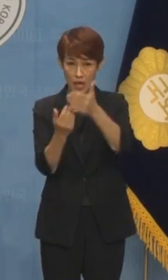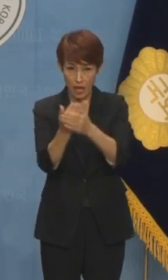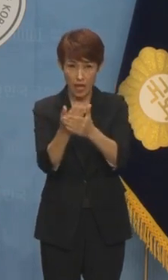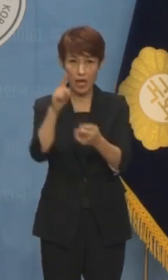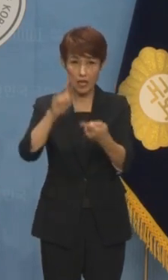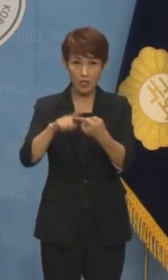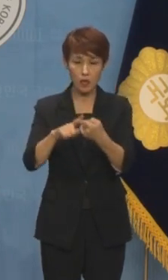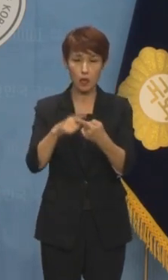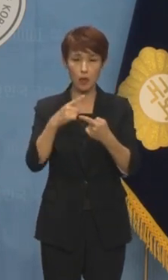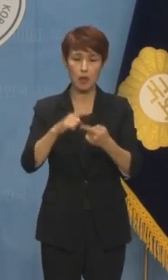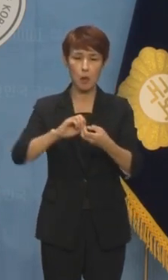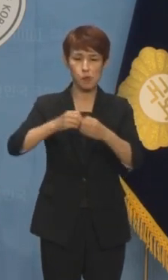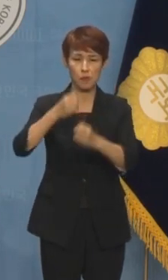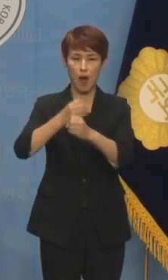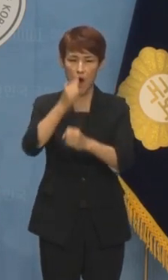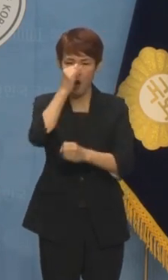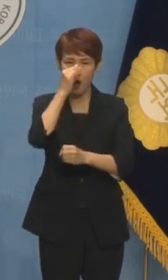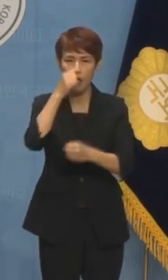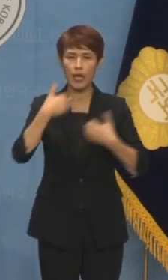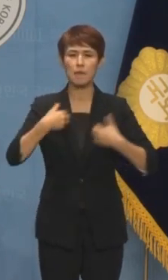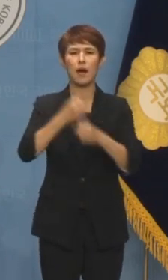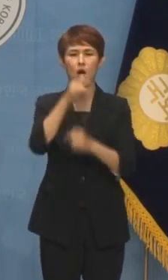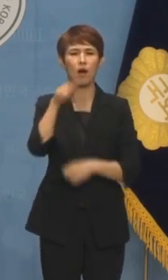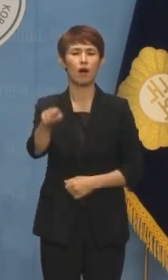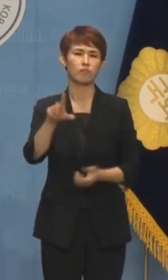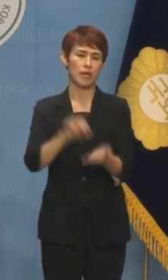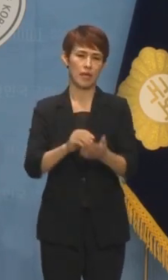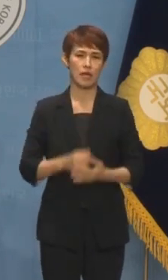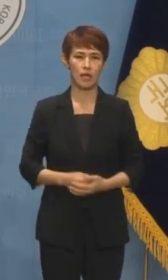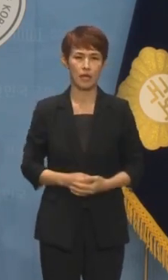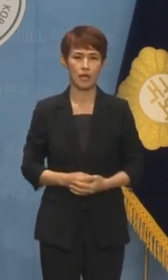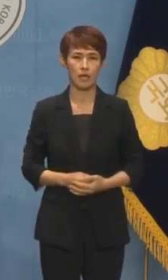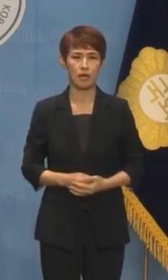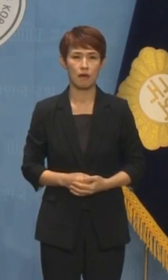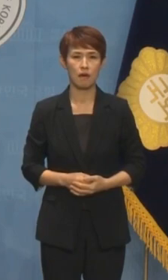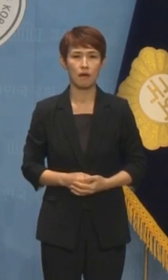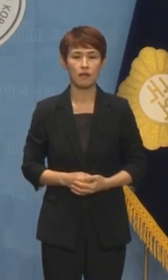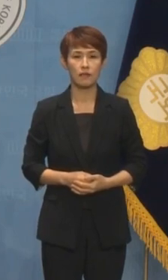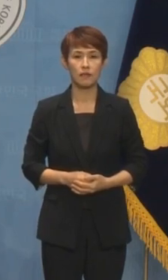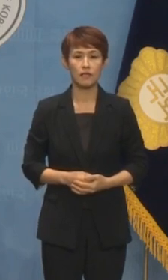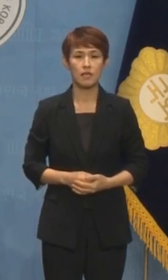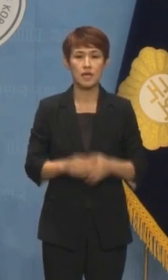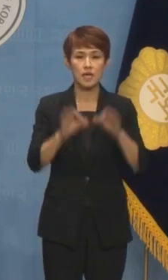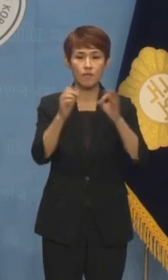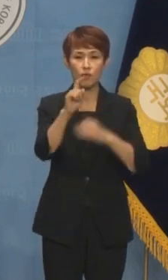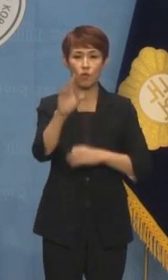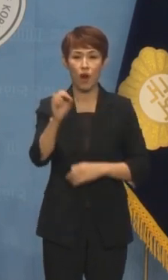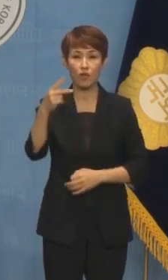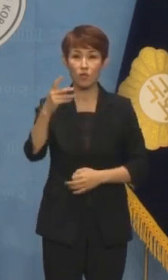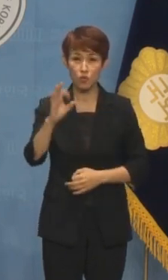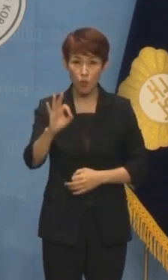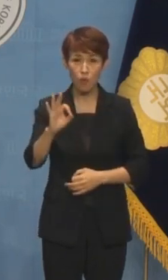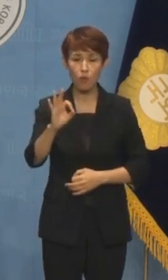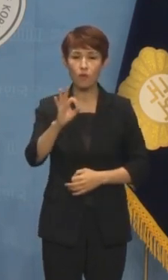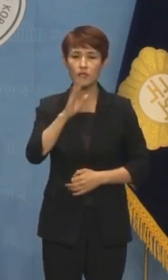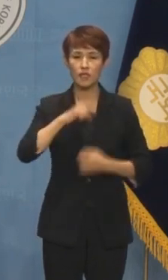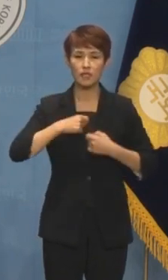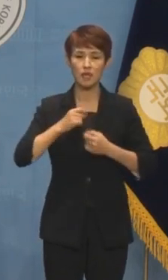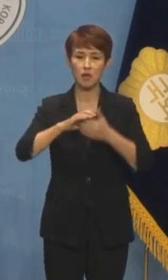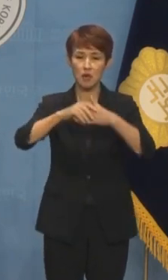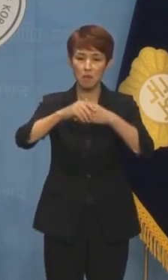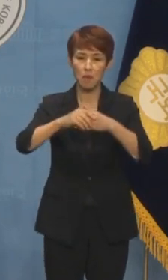것입니다. 극우적 사상으로 임명 전부터 논란이 되었던 김광동